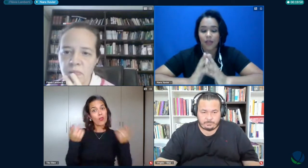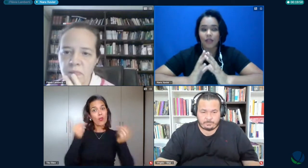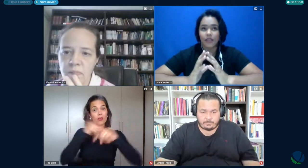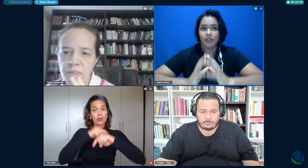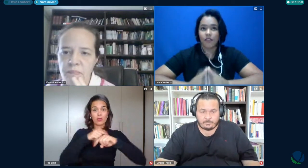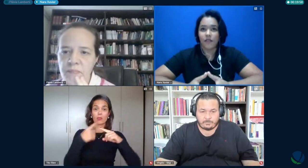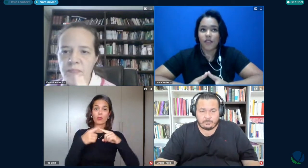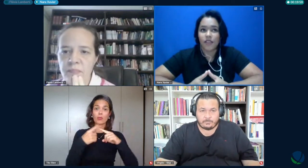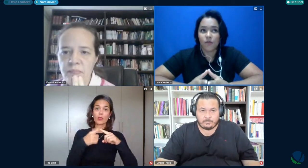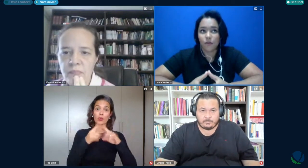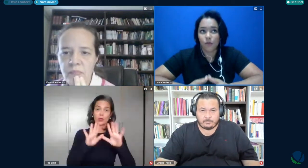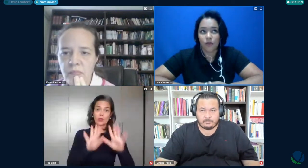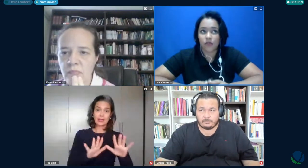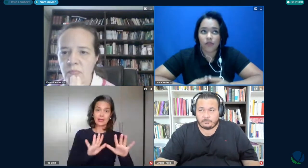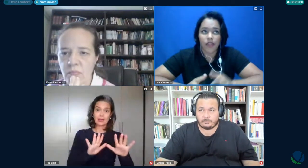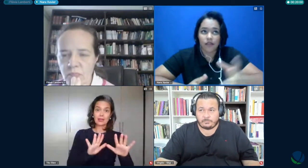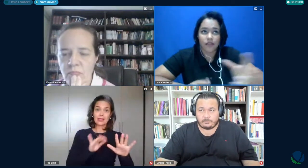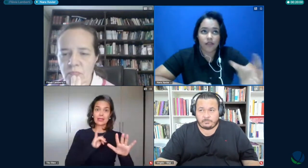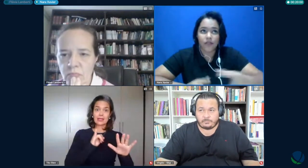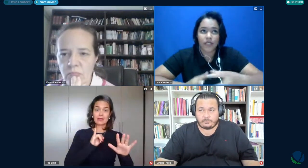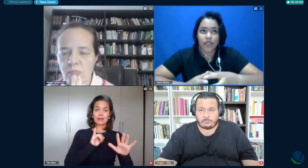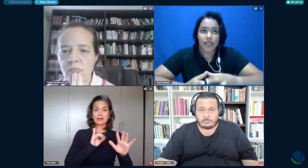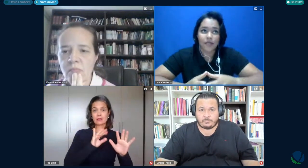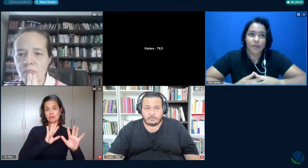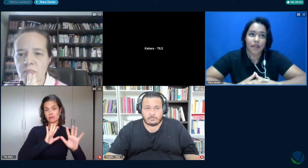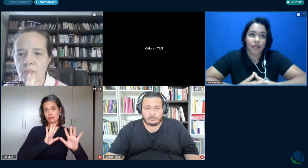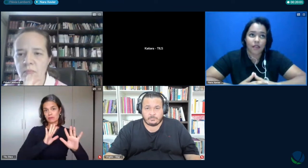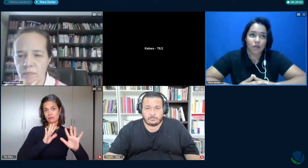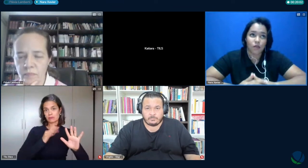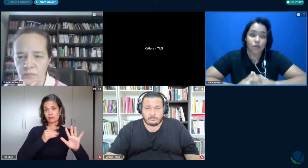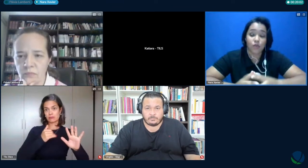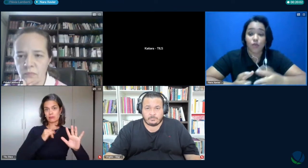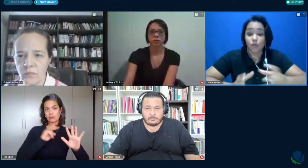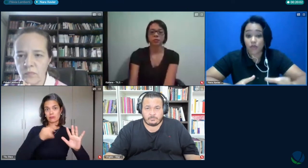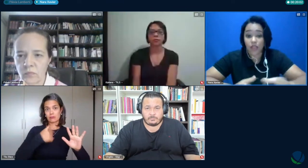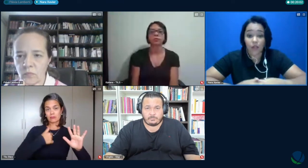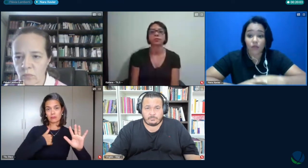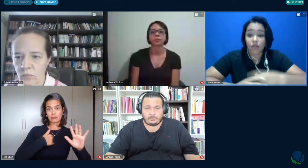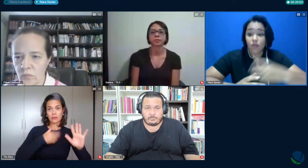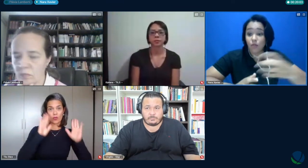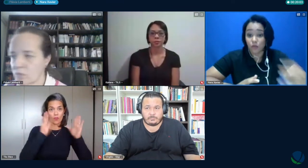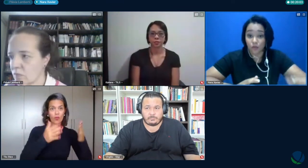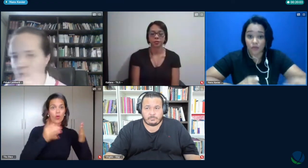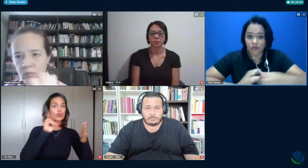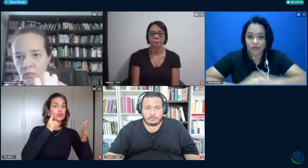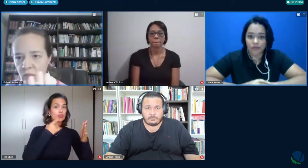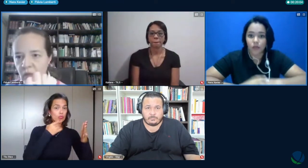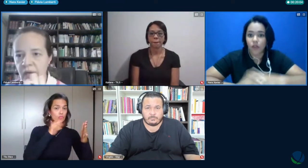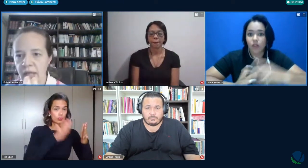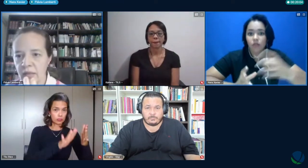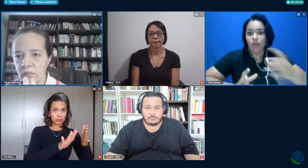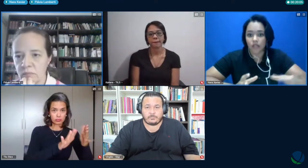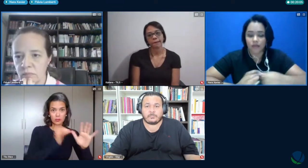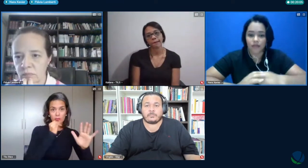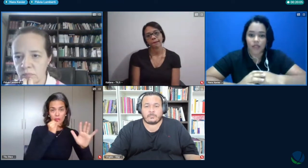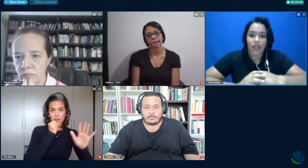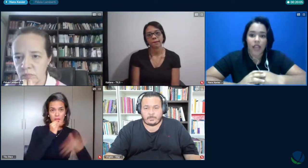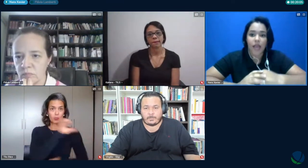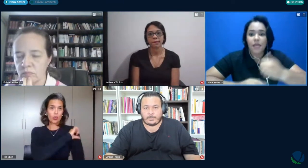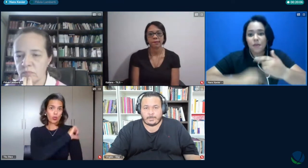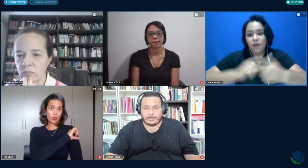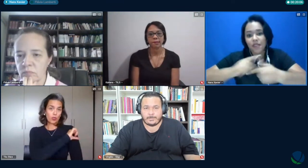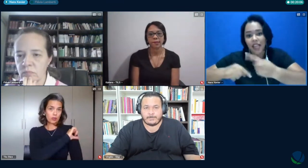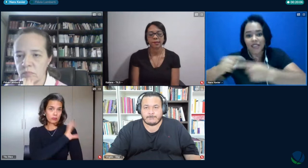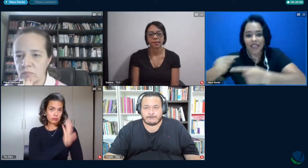assim, se eu definisse um público, sei lá, se eu fizesse para os surdos, alunos surdos, do nono ano,